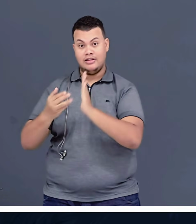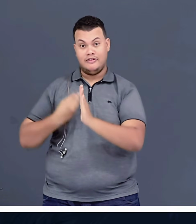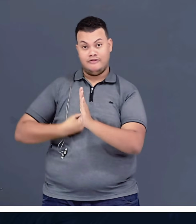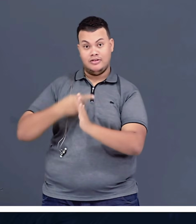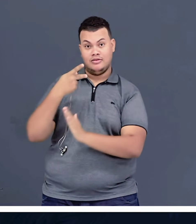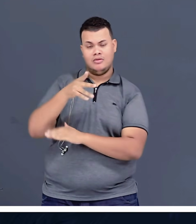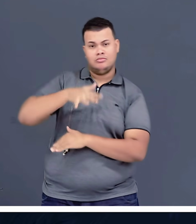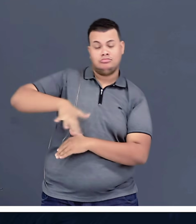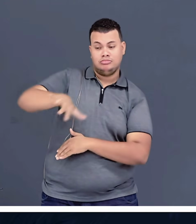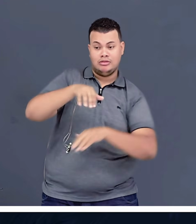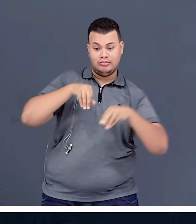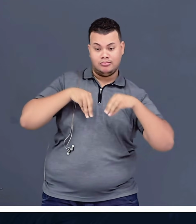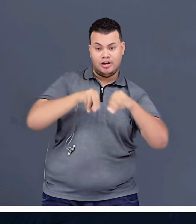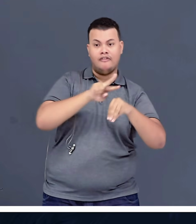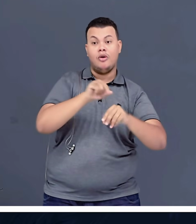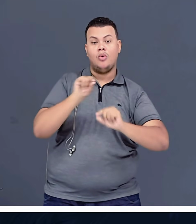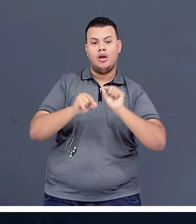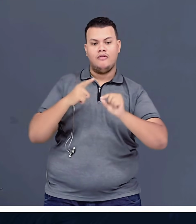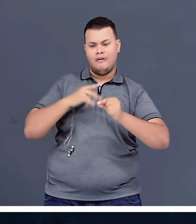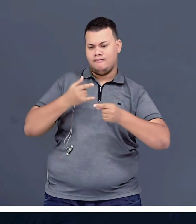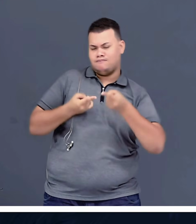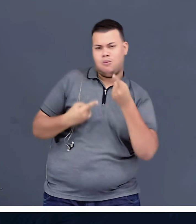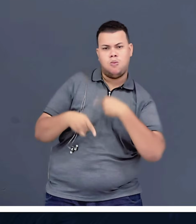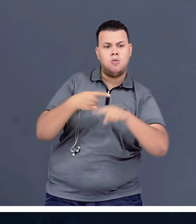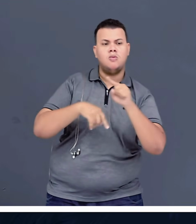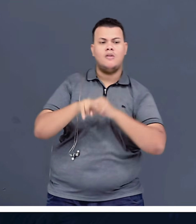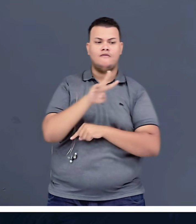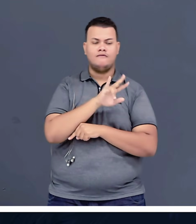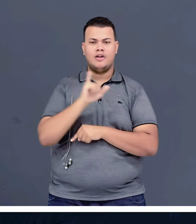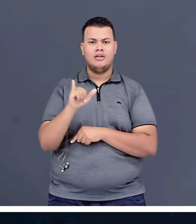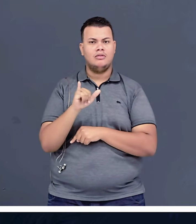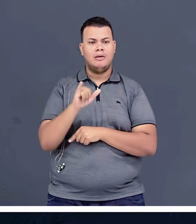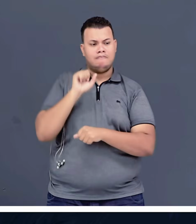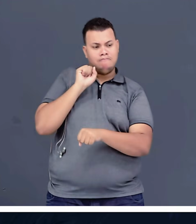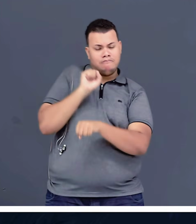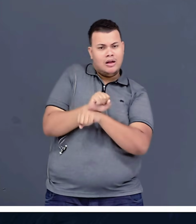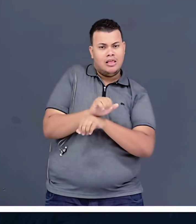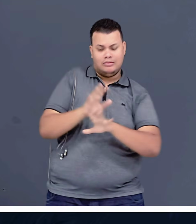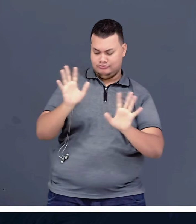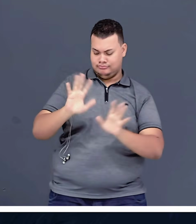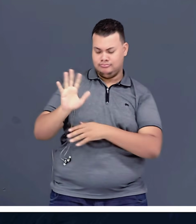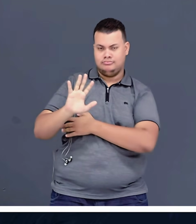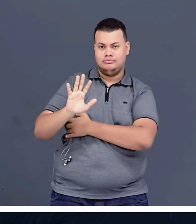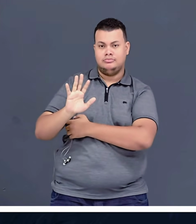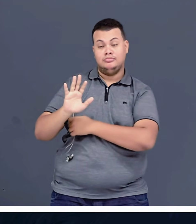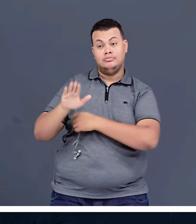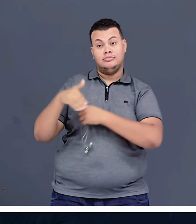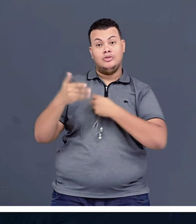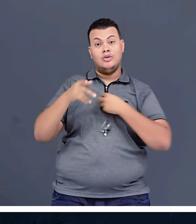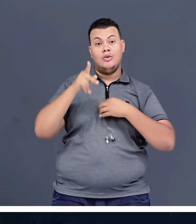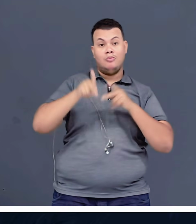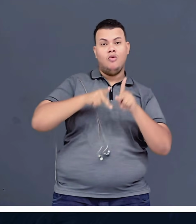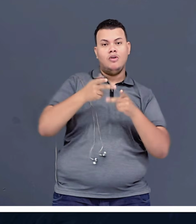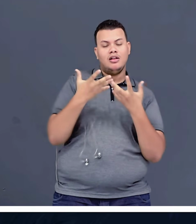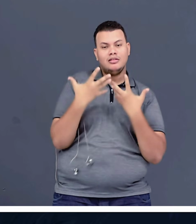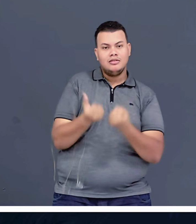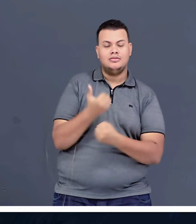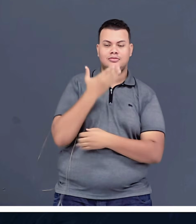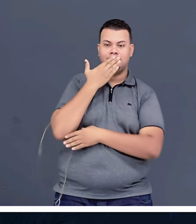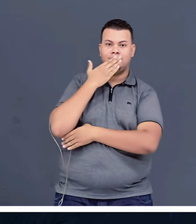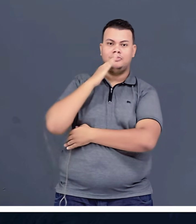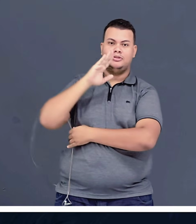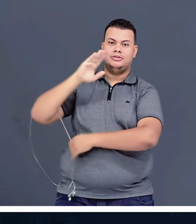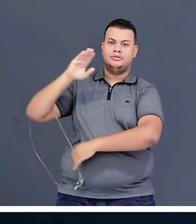vocês, nessa terra, vai fluir, a bênção vai fluir, sem parar. O povo então recebe a promessa.